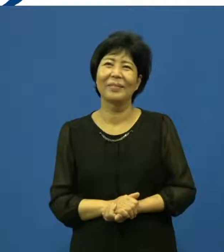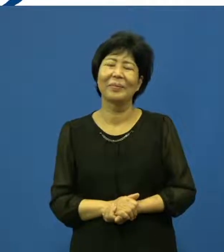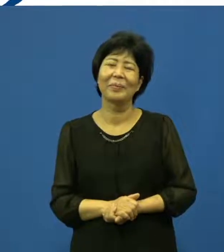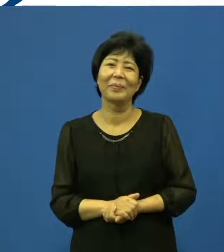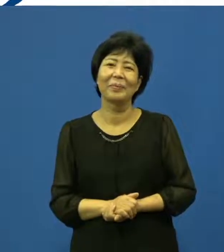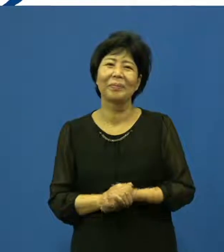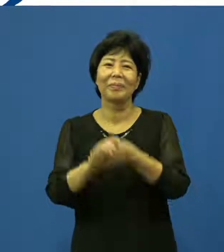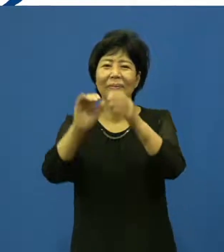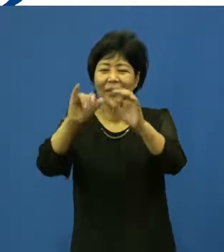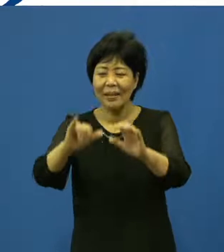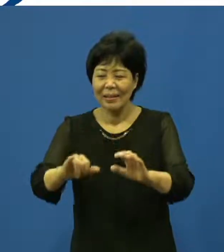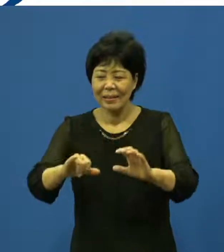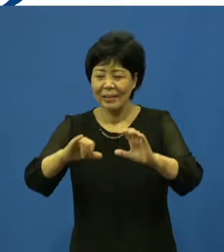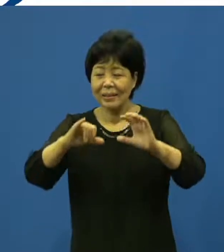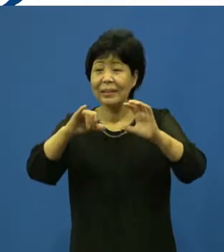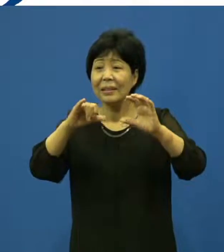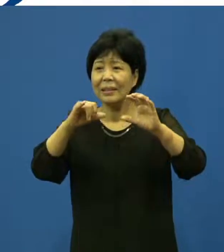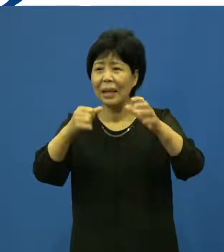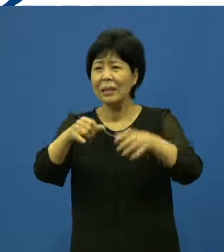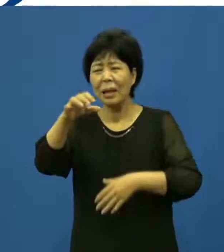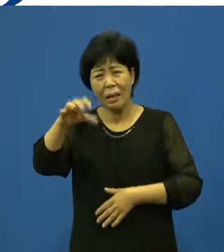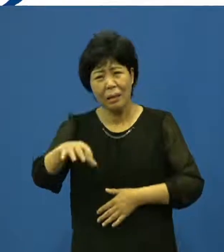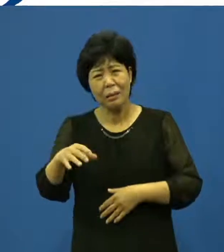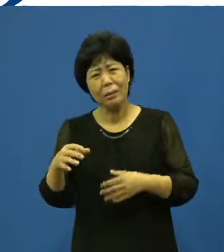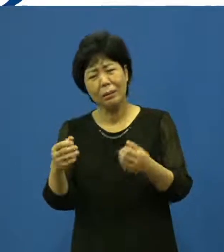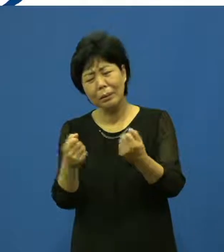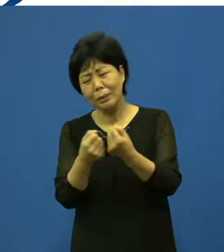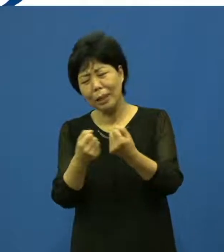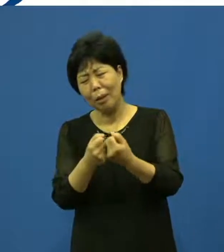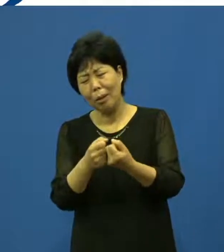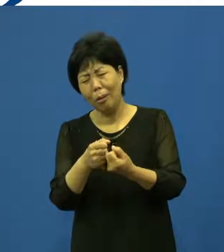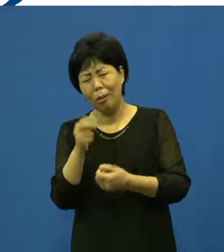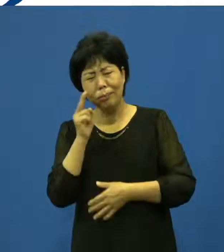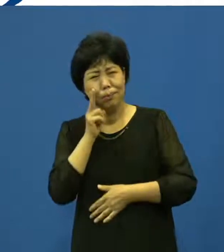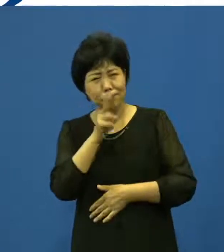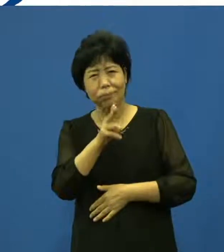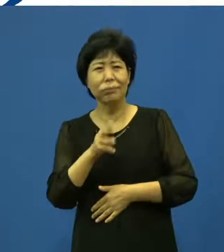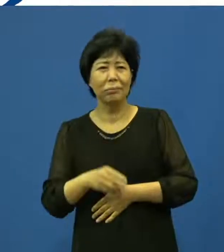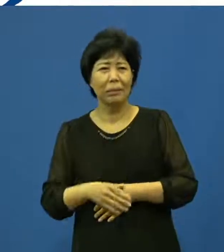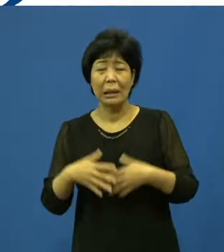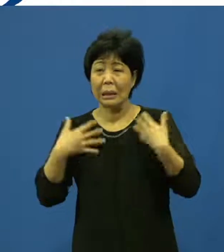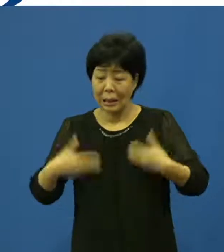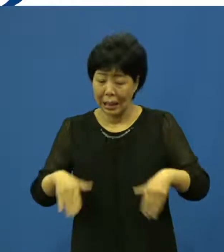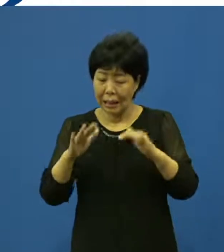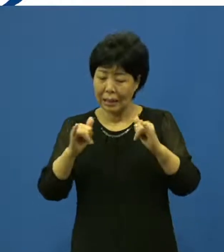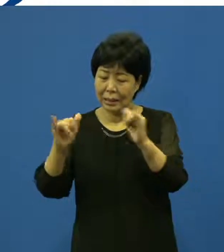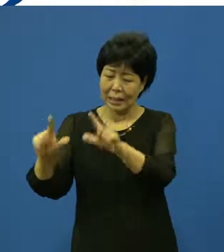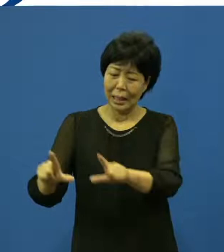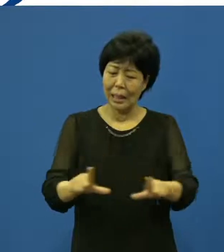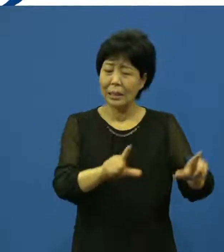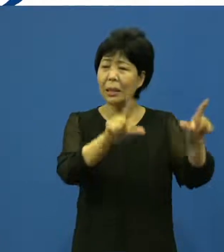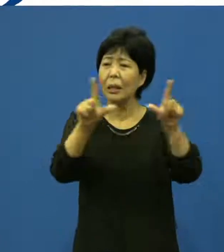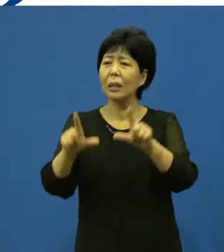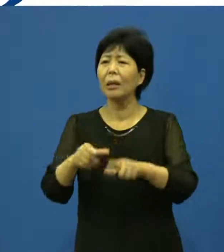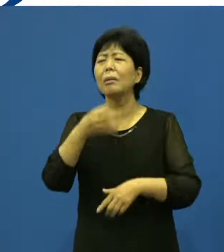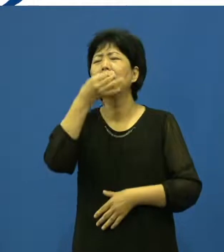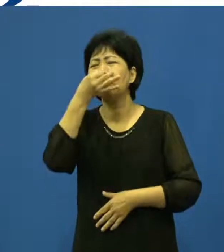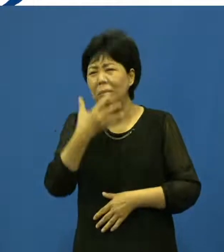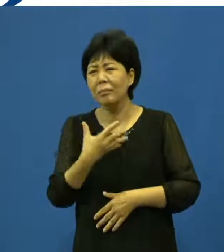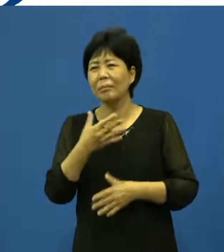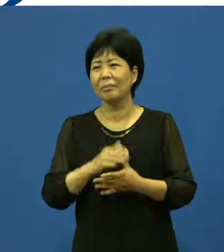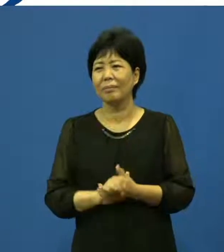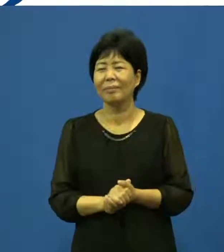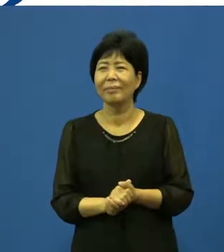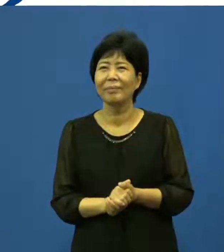여러분, 세상으로 나가면 훨씬 더 치열합니다. 세상은 얼마나 살벌합니까? 약한 자가 살아가기에는 부적절한 것입니다.